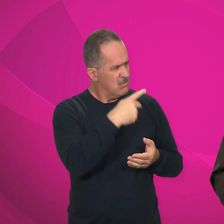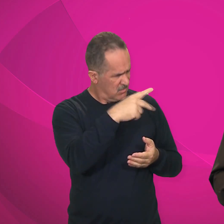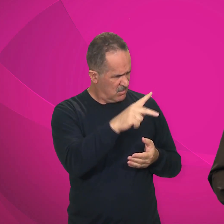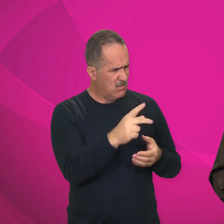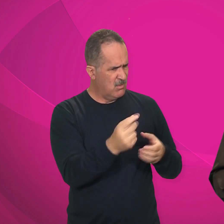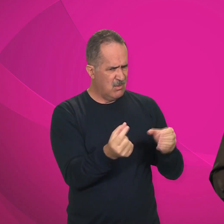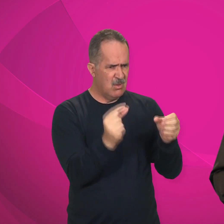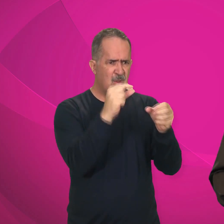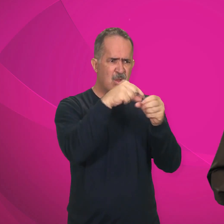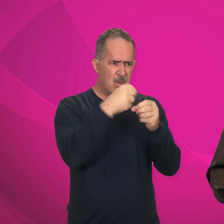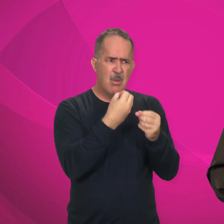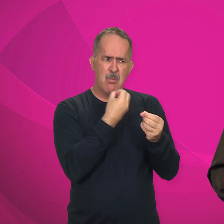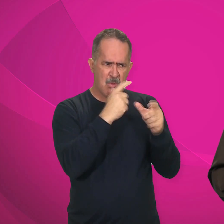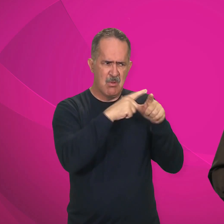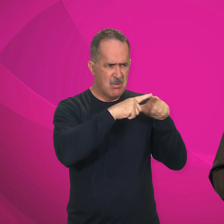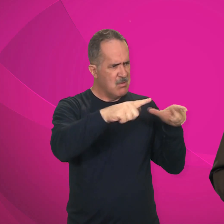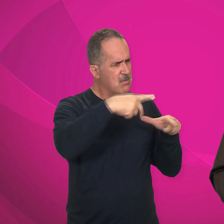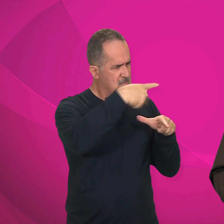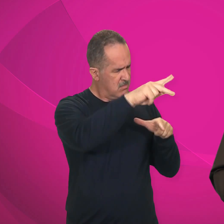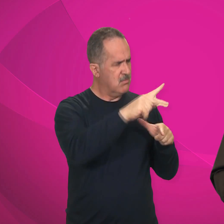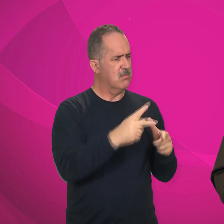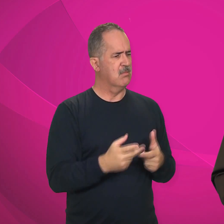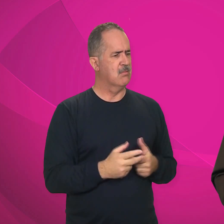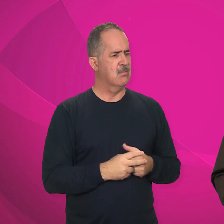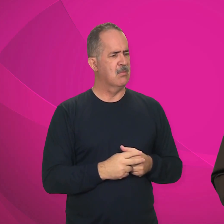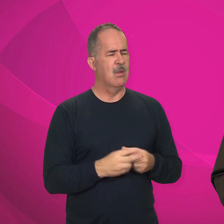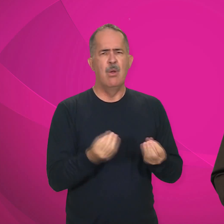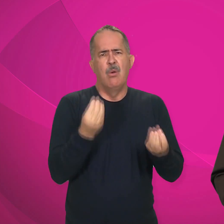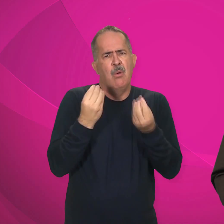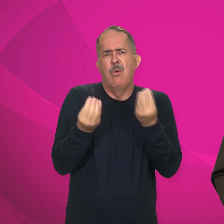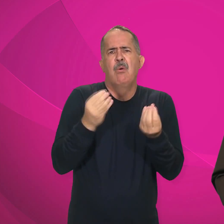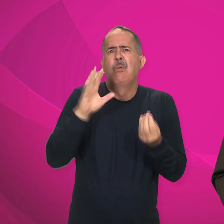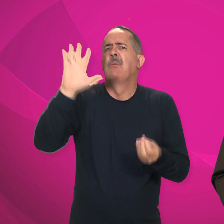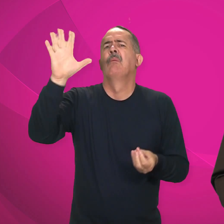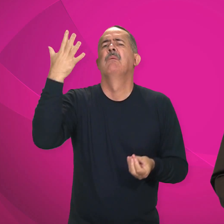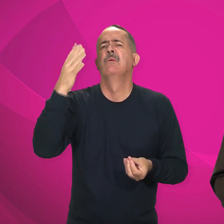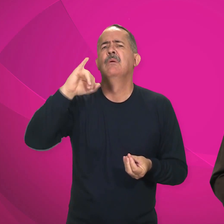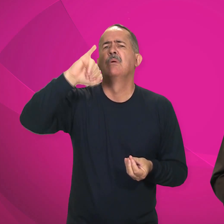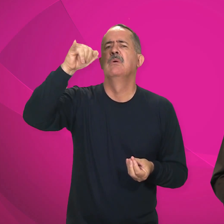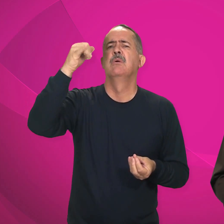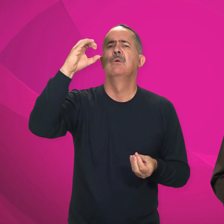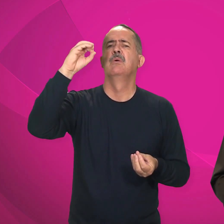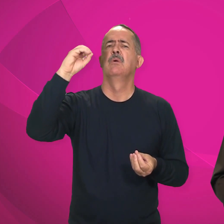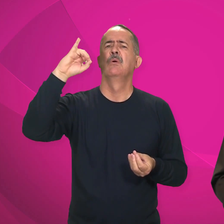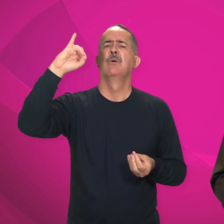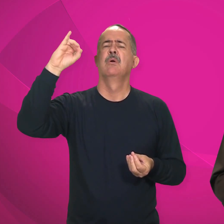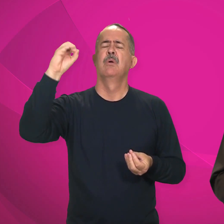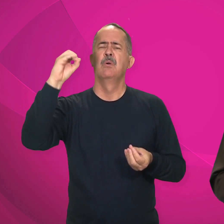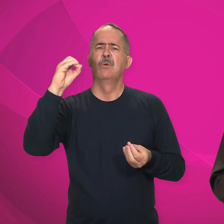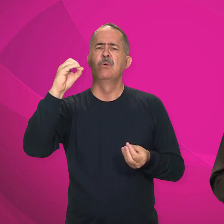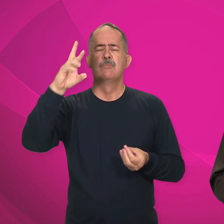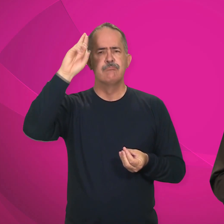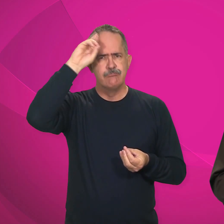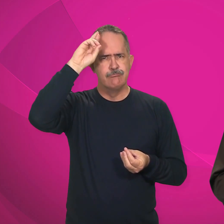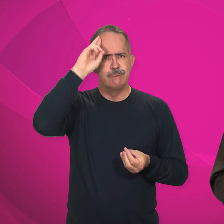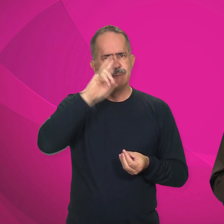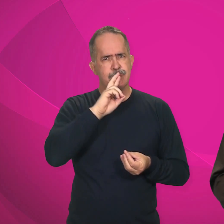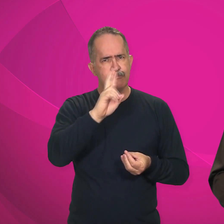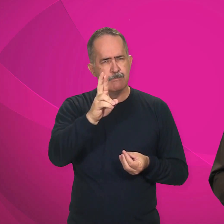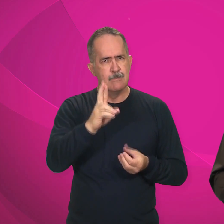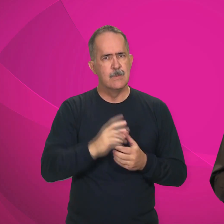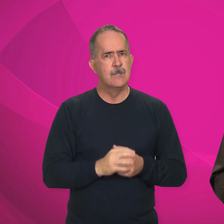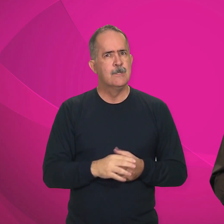Senhor, não semeaste boa semente no seu campo? De onde veio o joio? E o dono